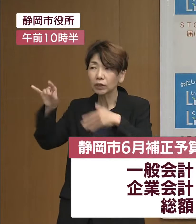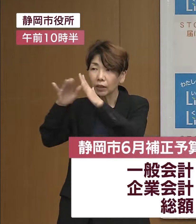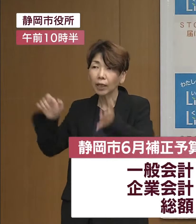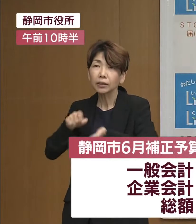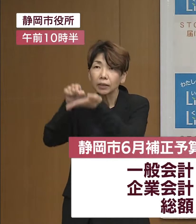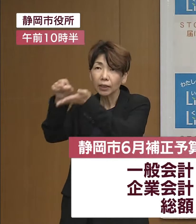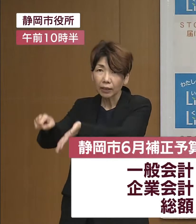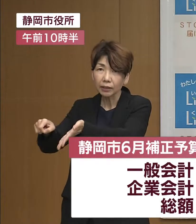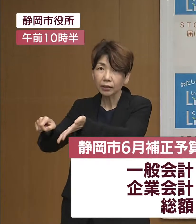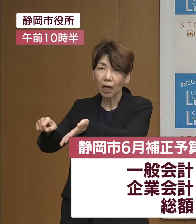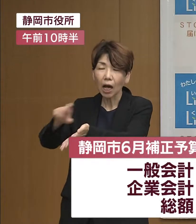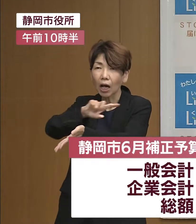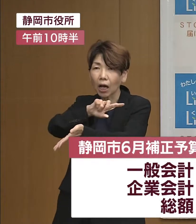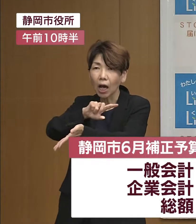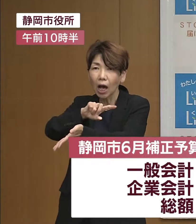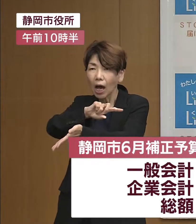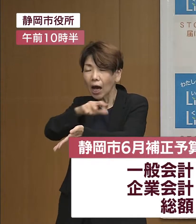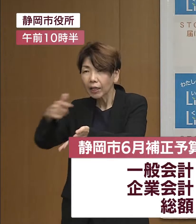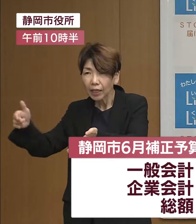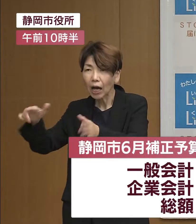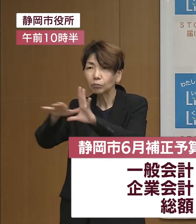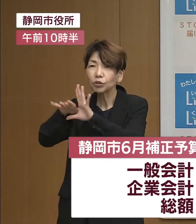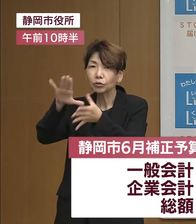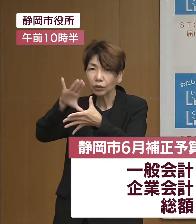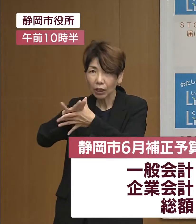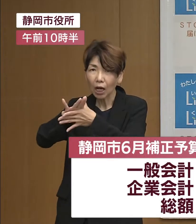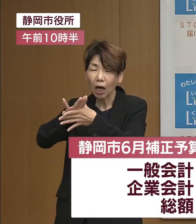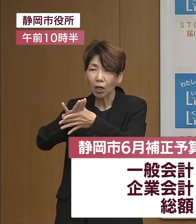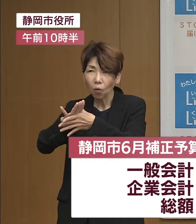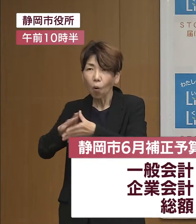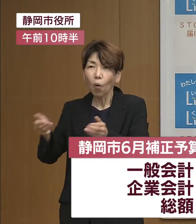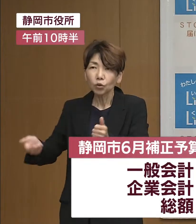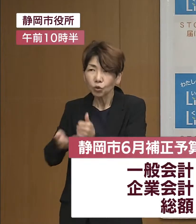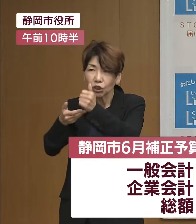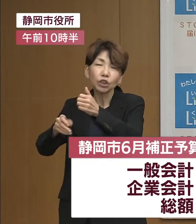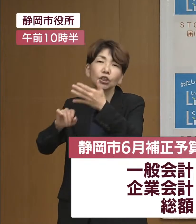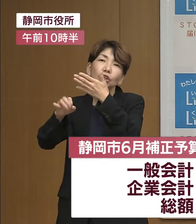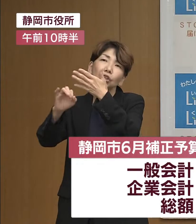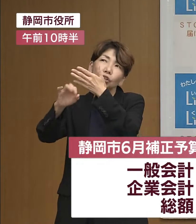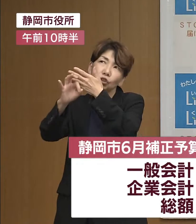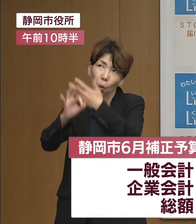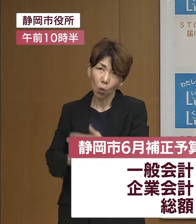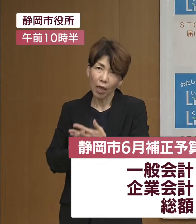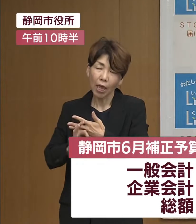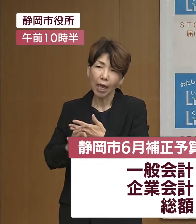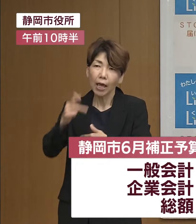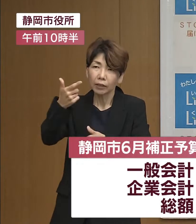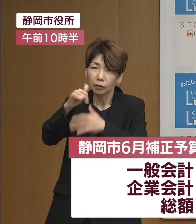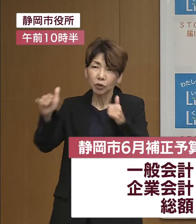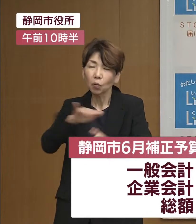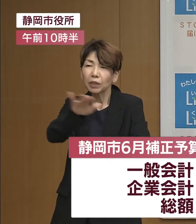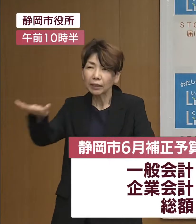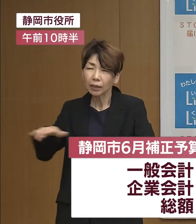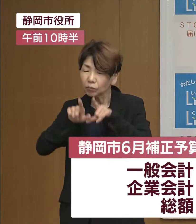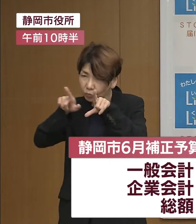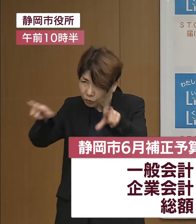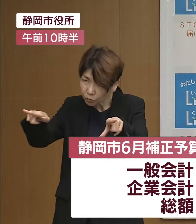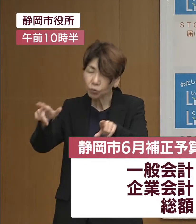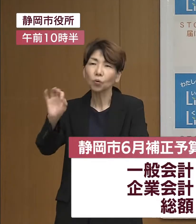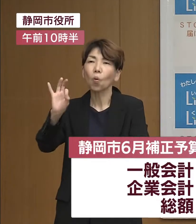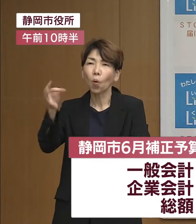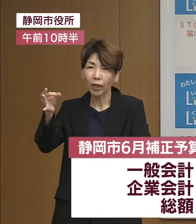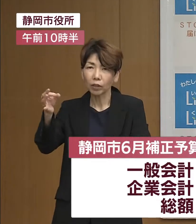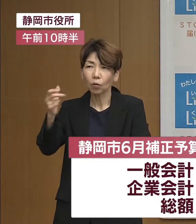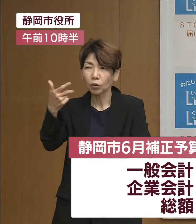も2番目の規模となる一般会計70億抽選万円の予算案を初日開会の市議会